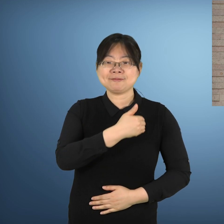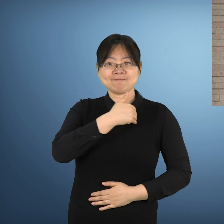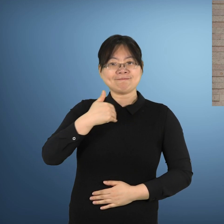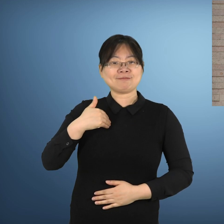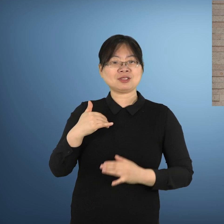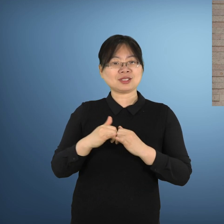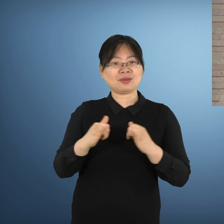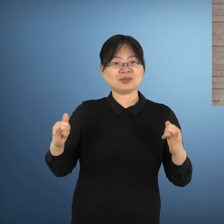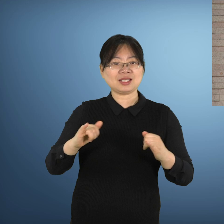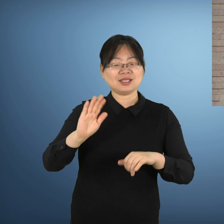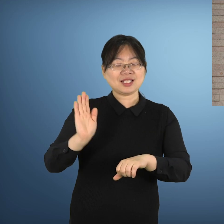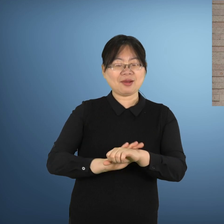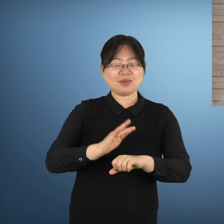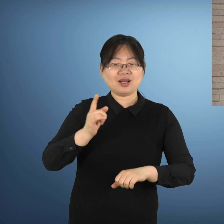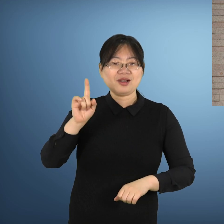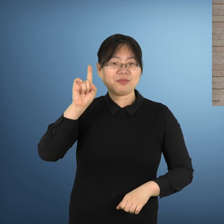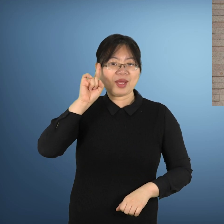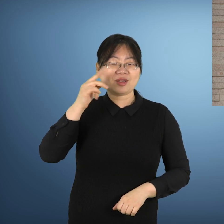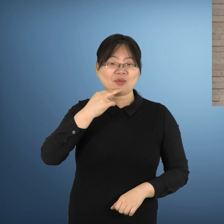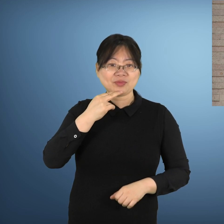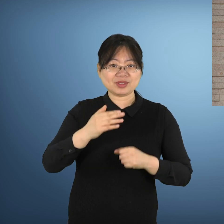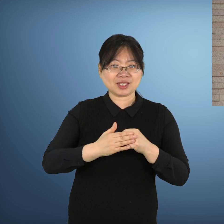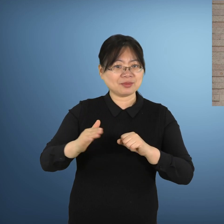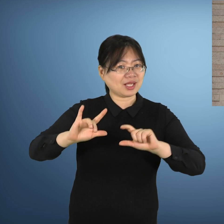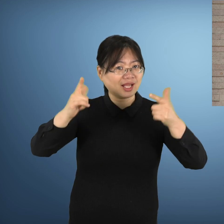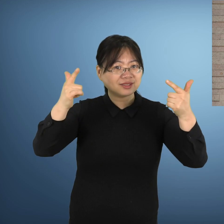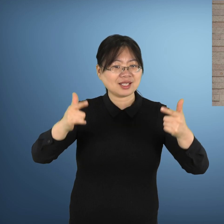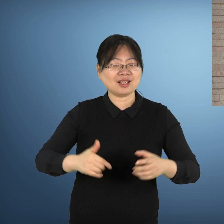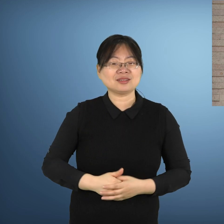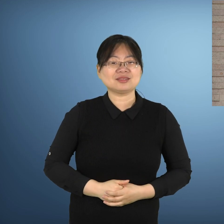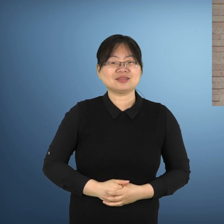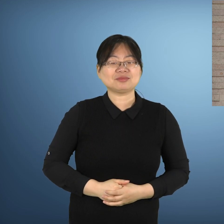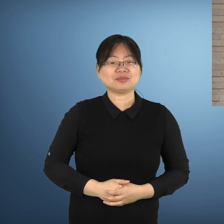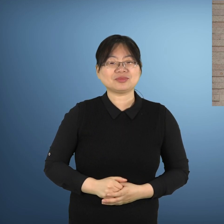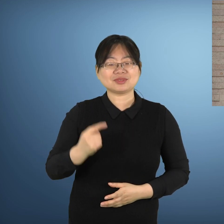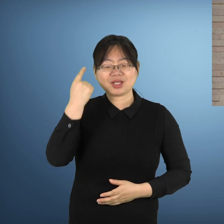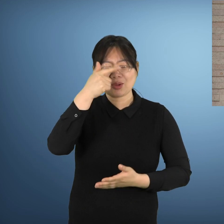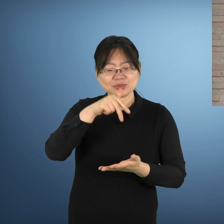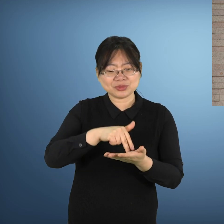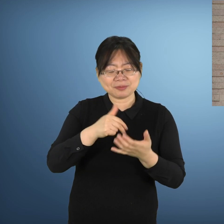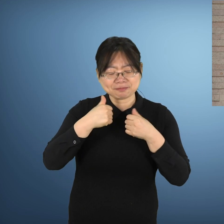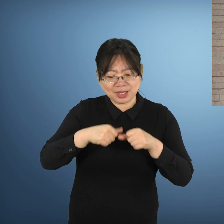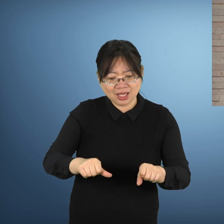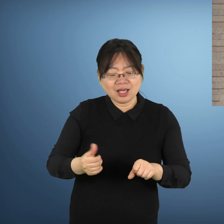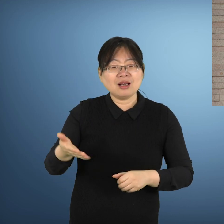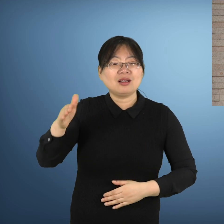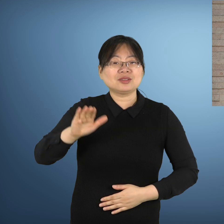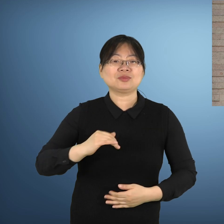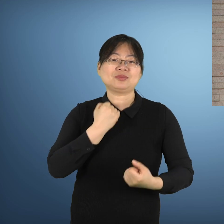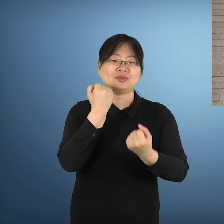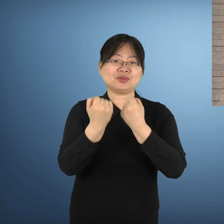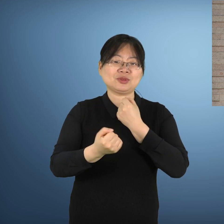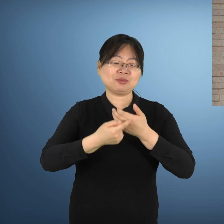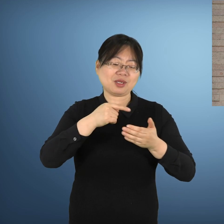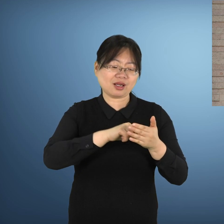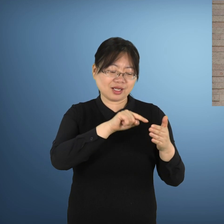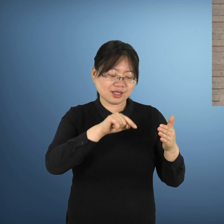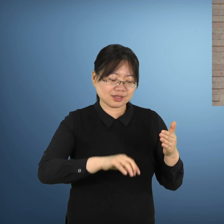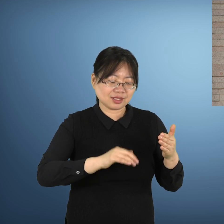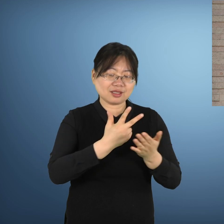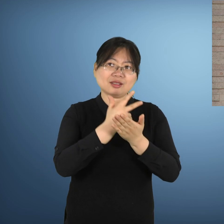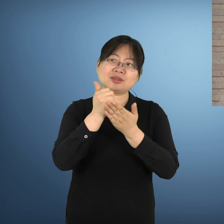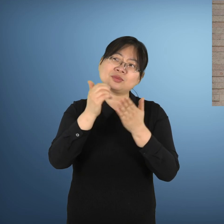없어요. 면목이 없지만 그래도 내 마음 한켠에 주님을